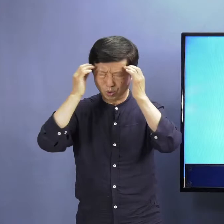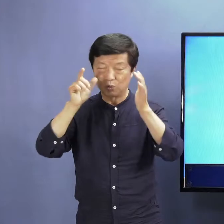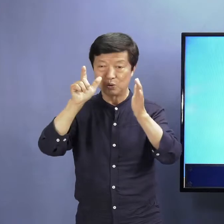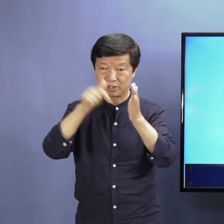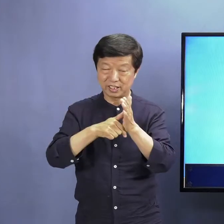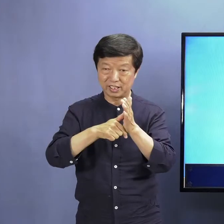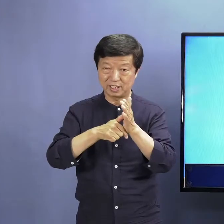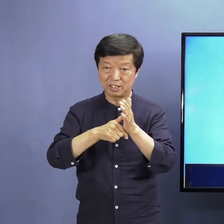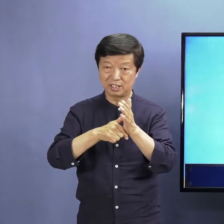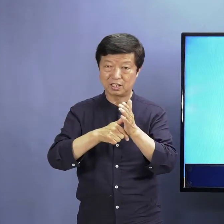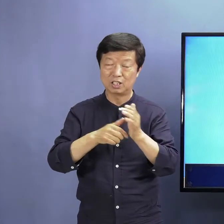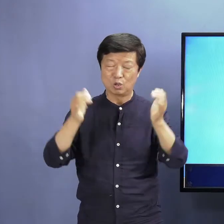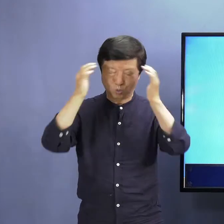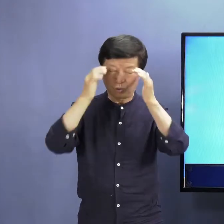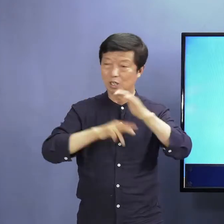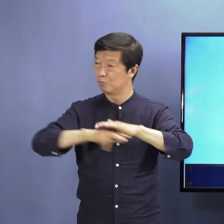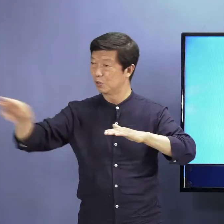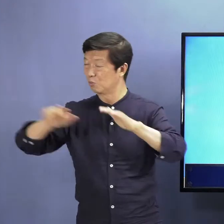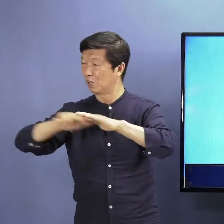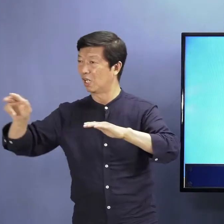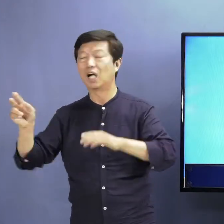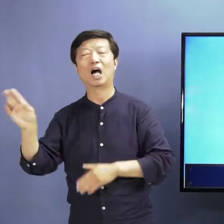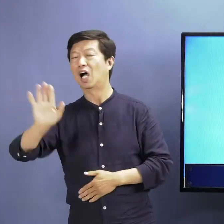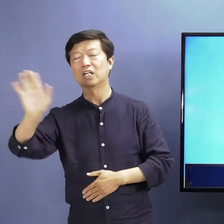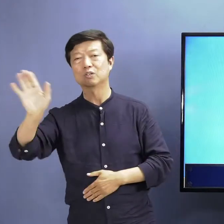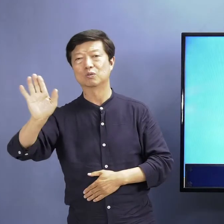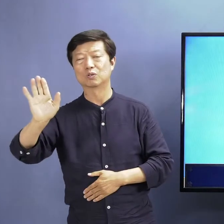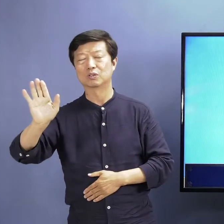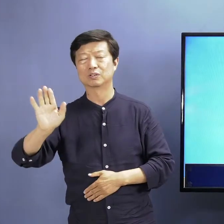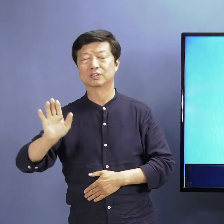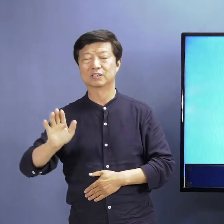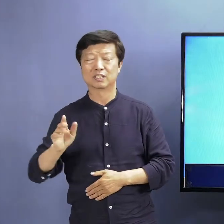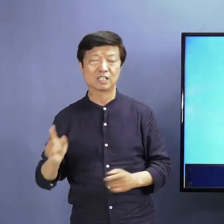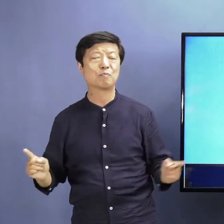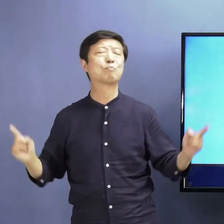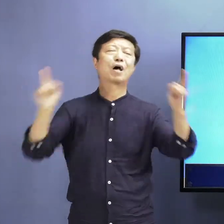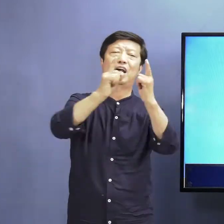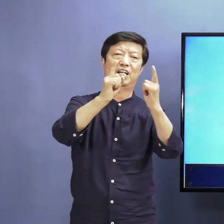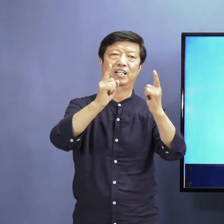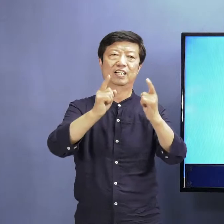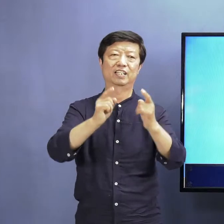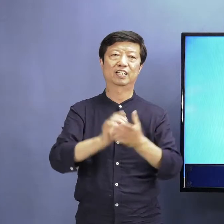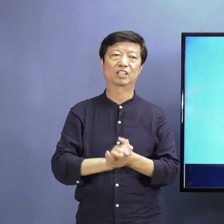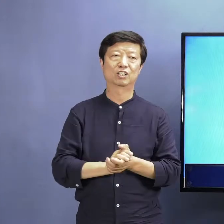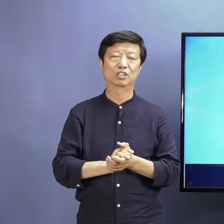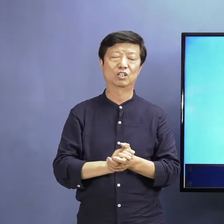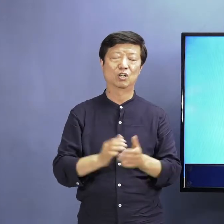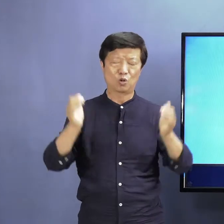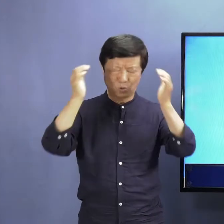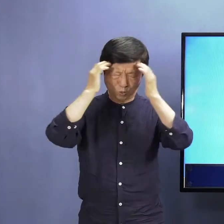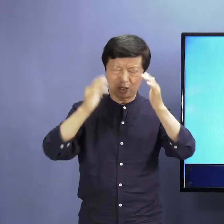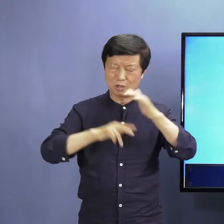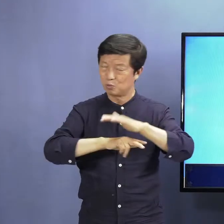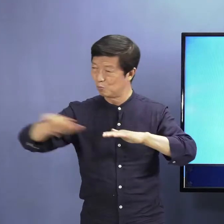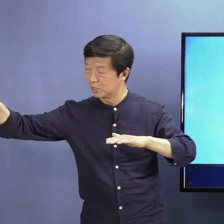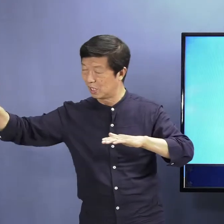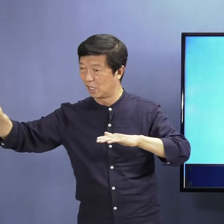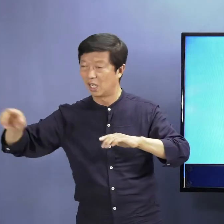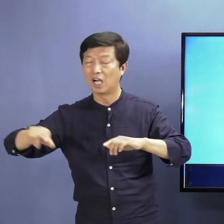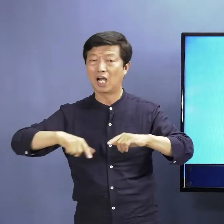피해서 도망치지 않는다 하는 겁니다. 그게 열정이에요. 고난을 피하여 도망친다.